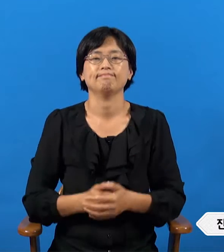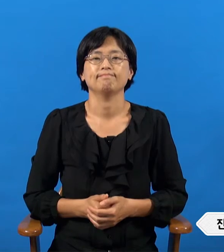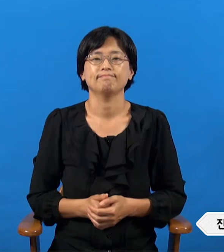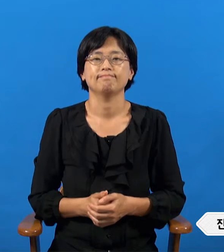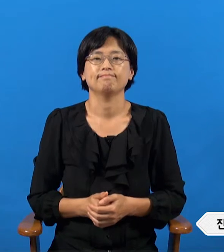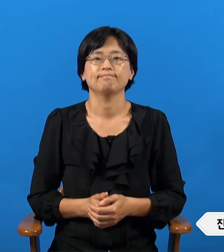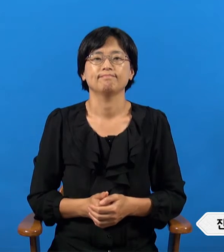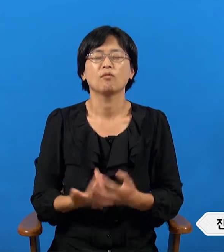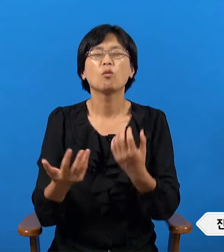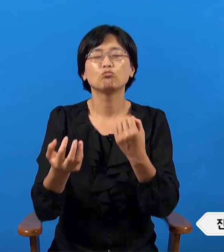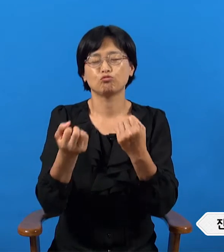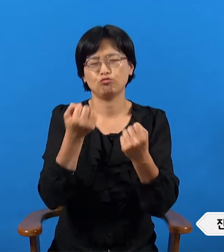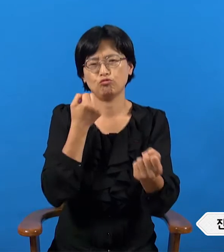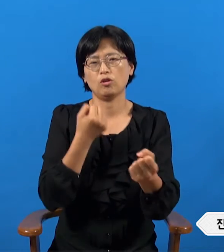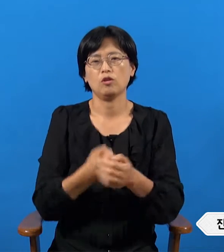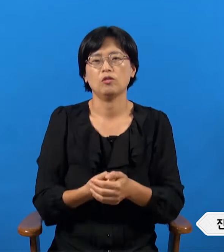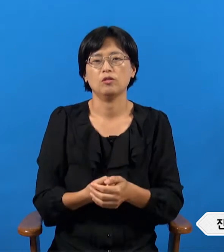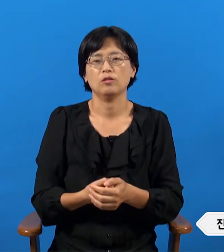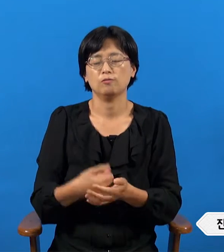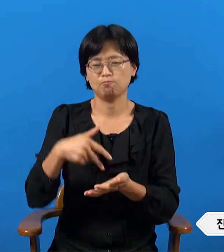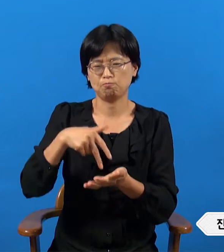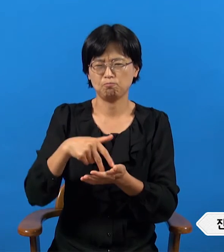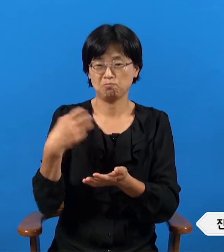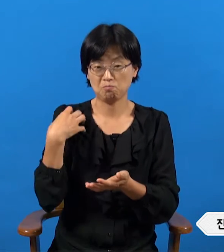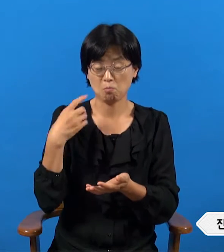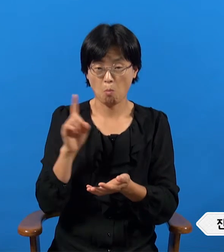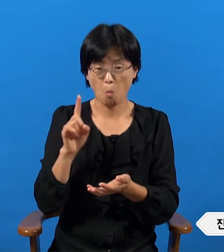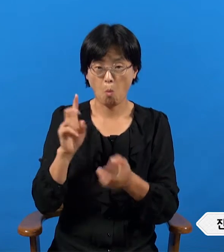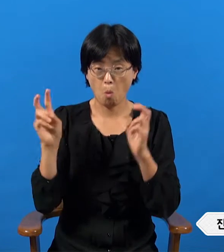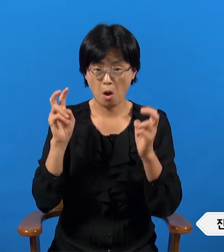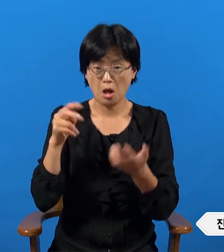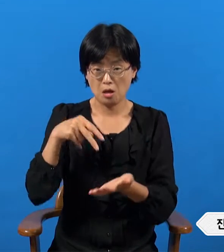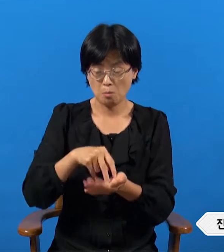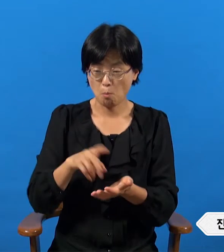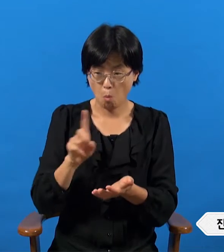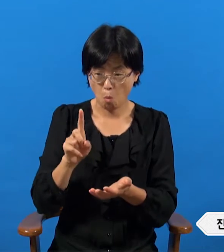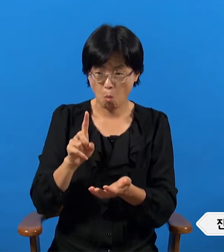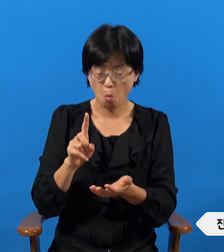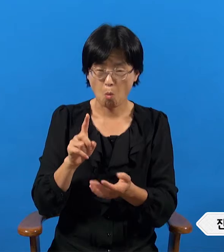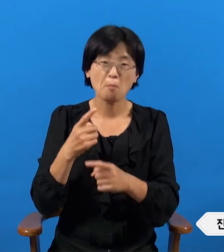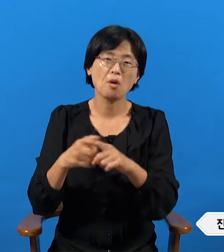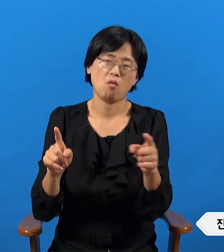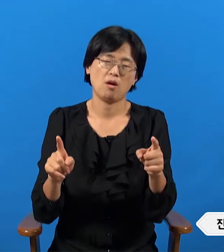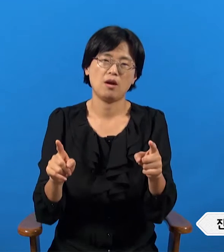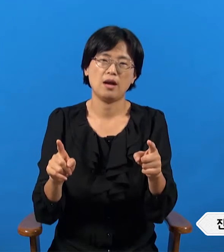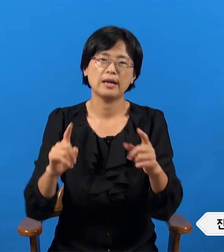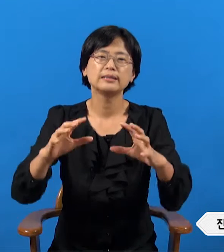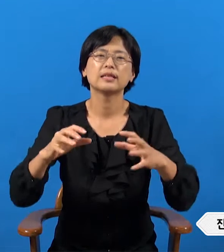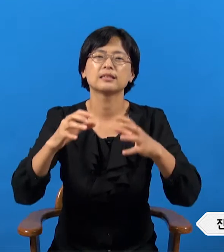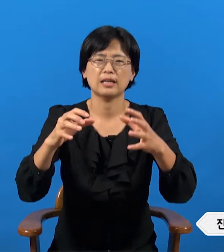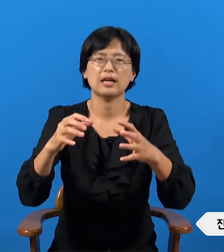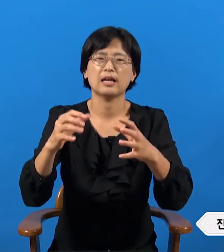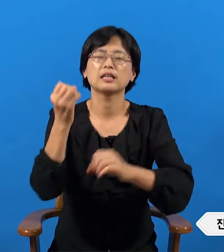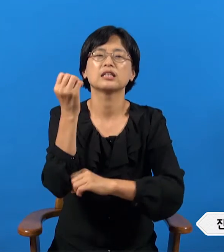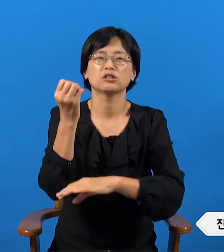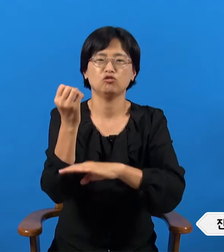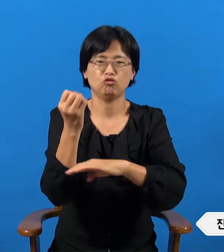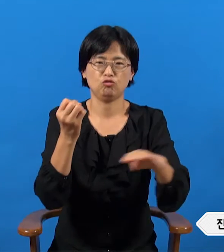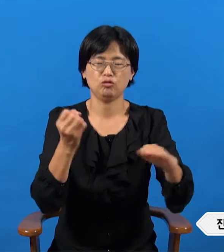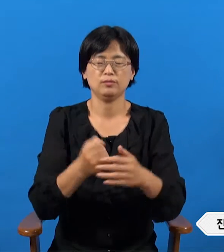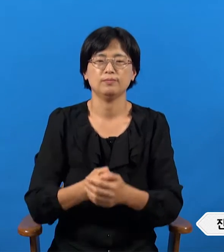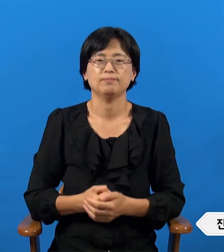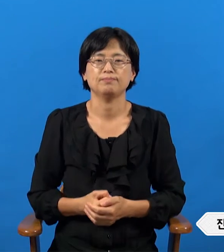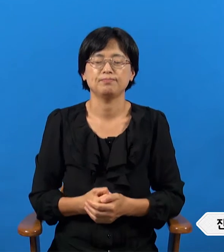그렇지 않습니다. 그럼에도 불구하고 우리는 그런 눈으로 사람들을 봅니다. 세상은 그렇게 우리